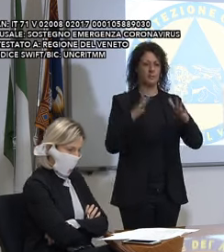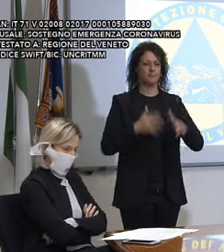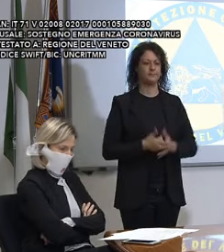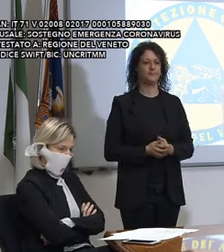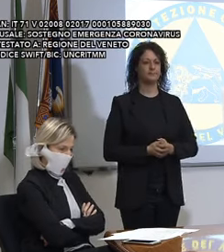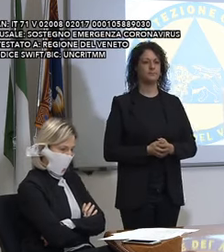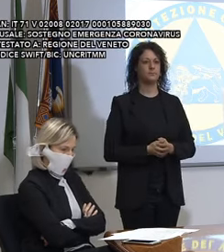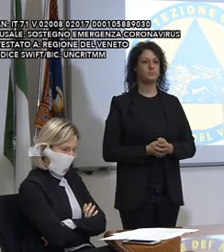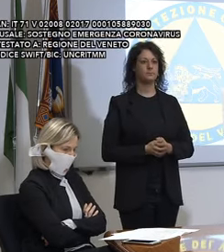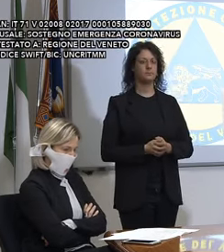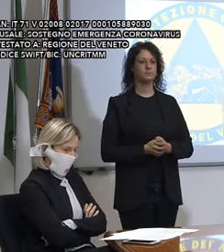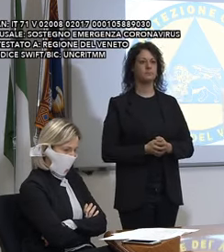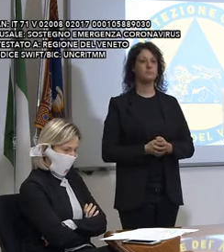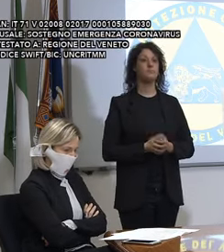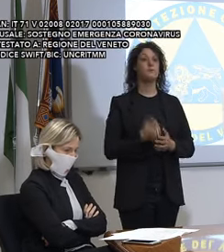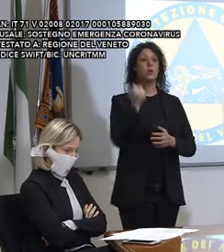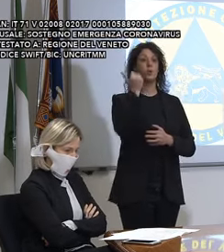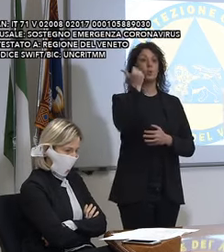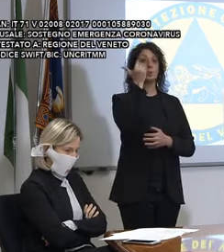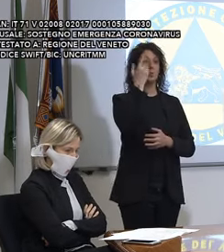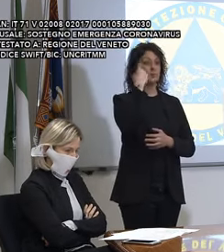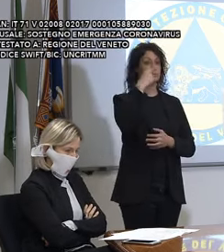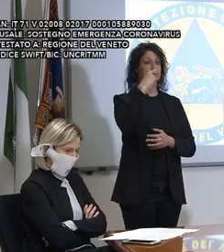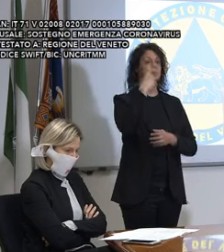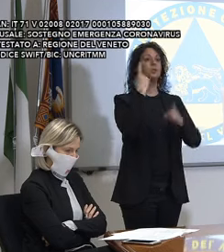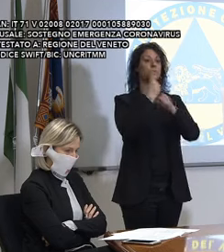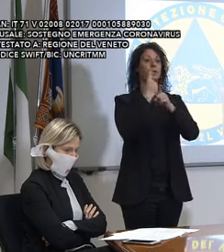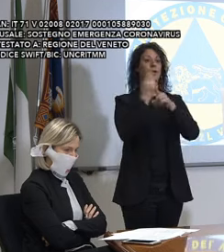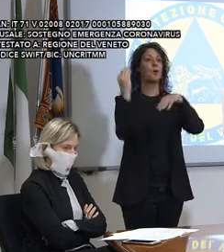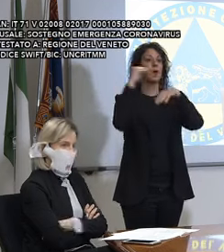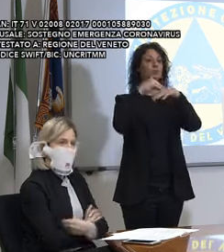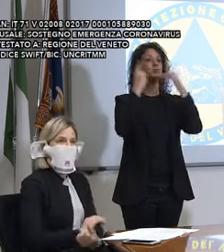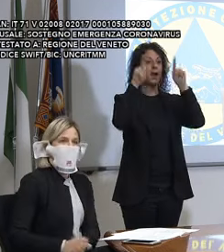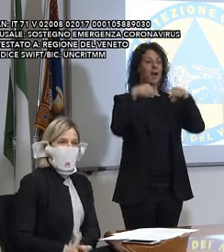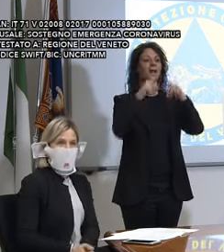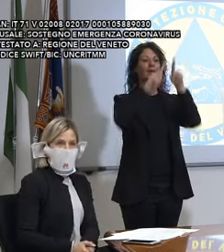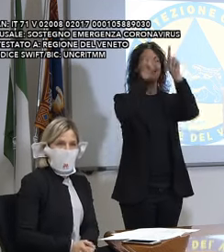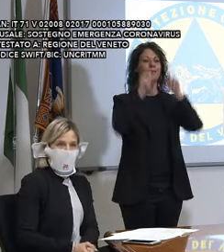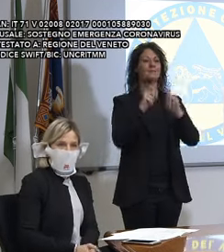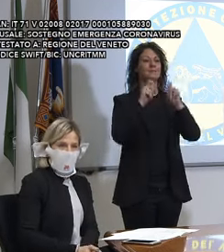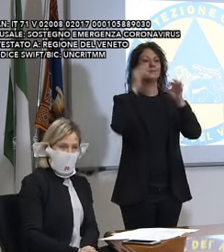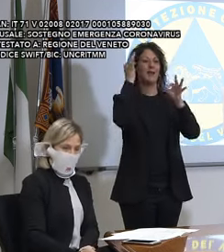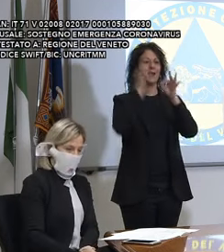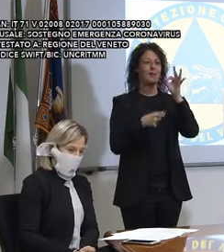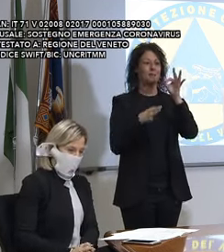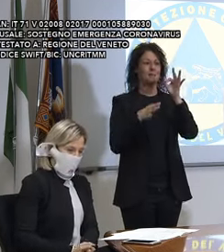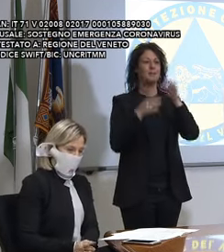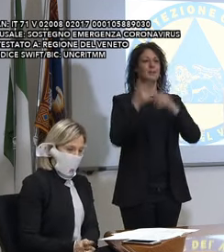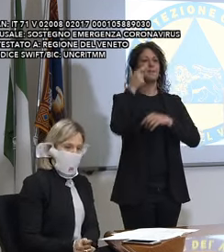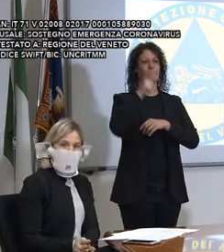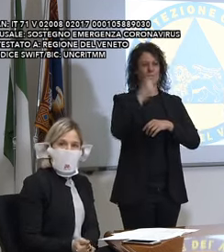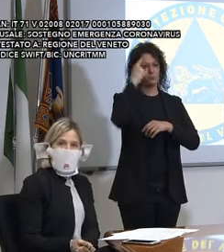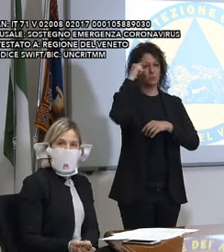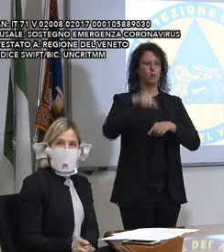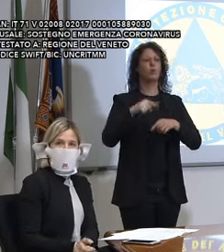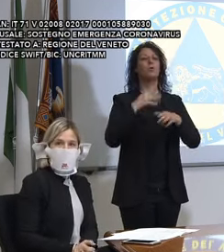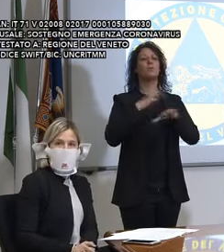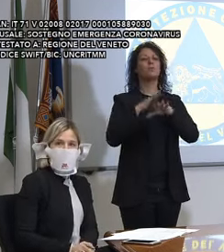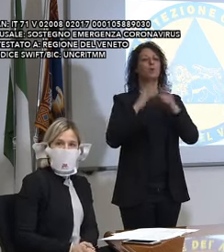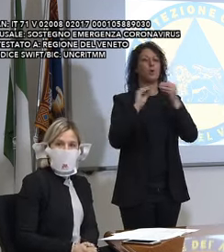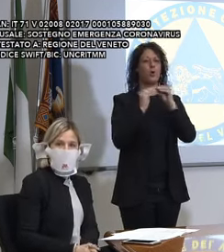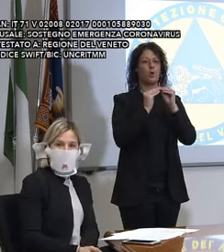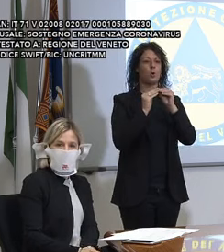considerate che a questi dovete sempre aggiungerci poi tutti i test rapidi che stiamo facendo, perché comunque la politica è di tamponi per la diagnosi,